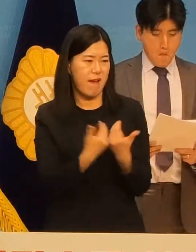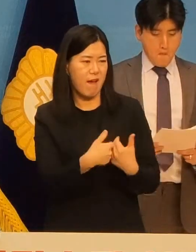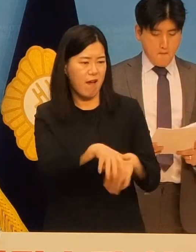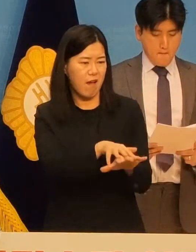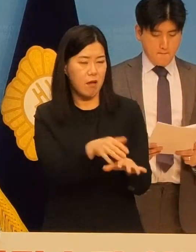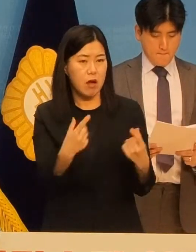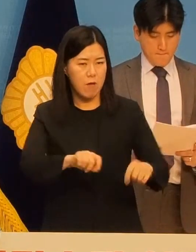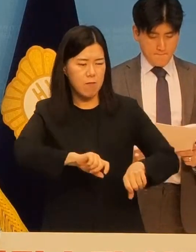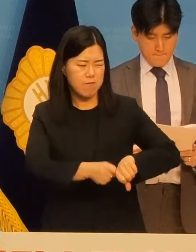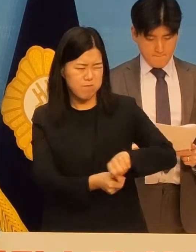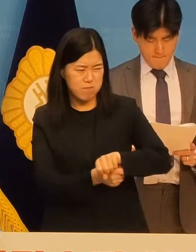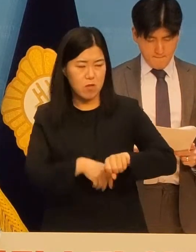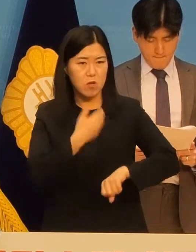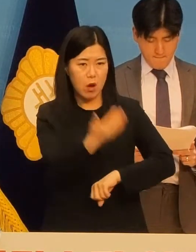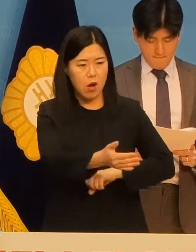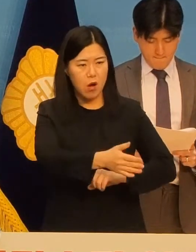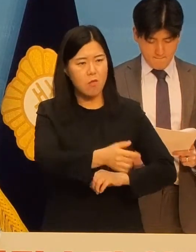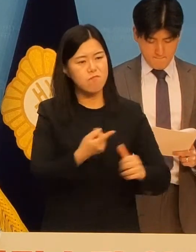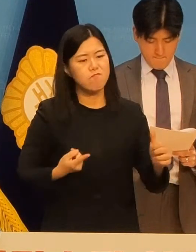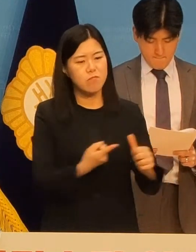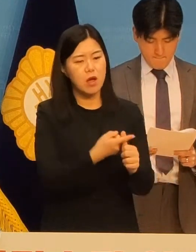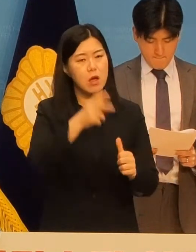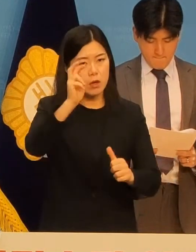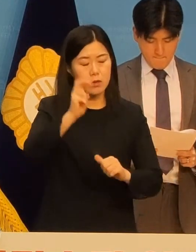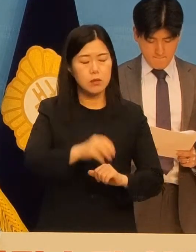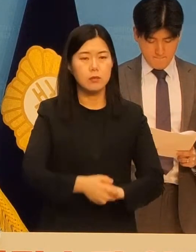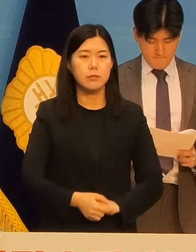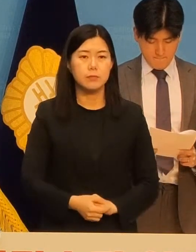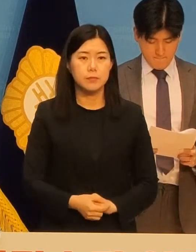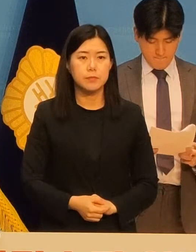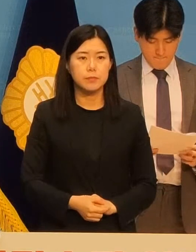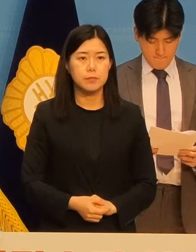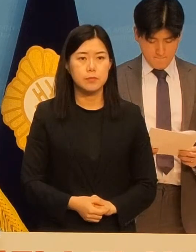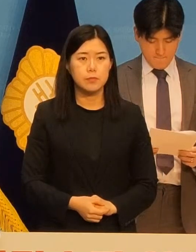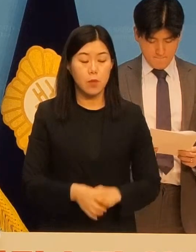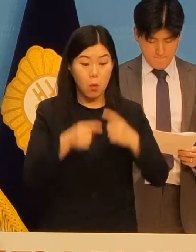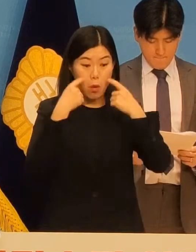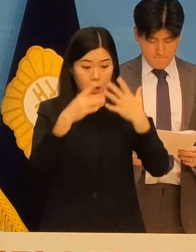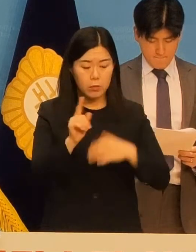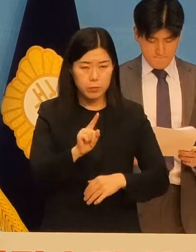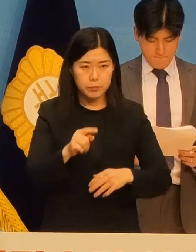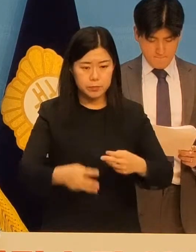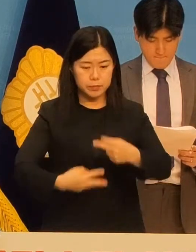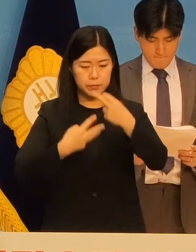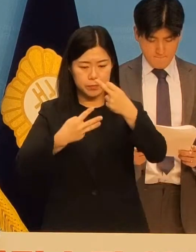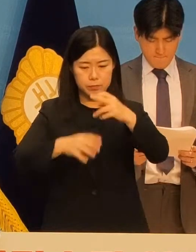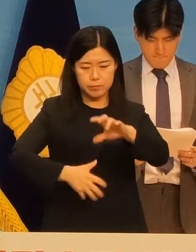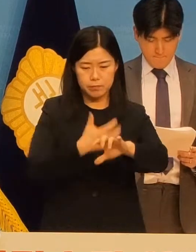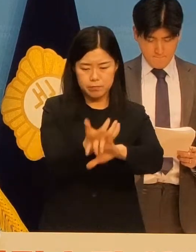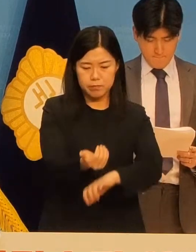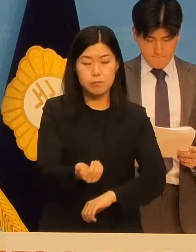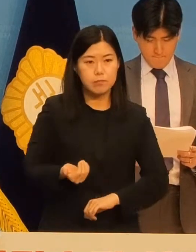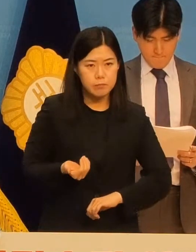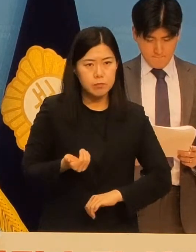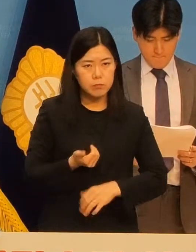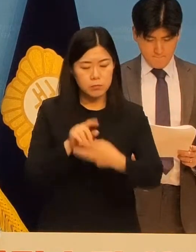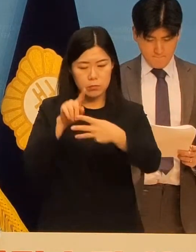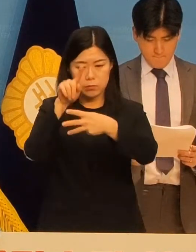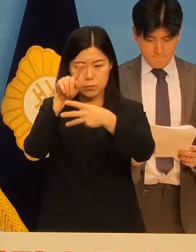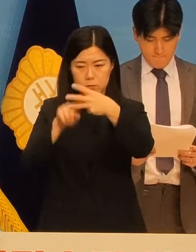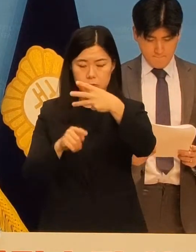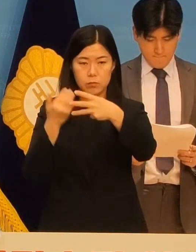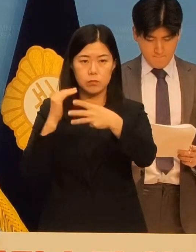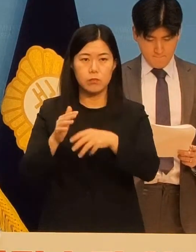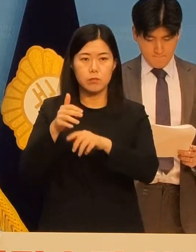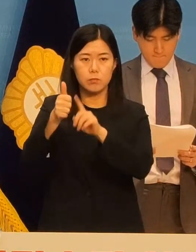고문하고 죽였을 것입니다. 분명한 것은 12.3 내란 전부터 윤석열을